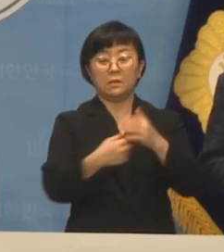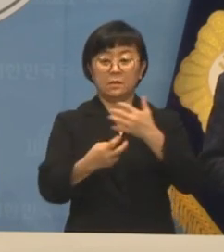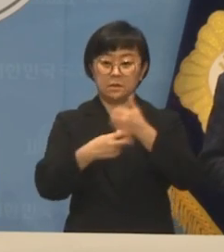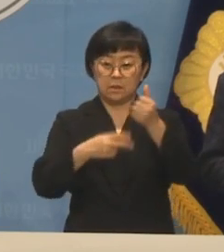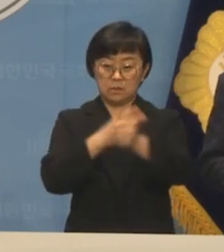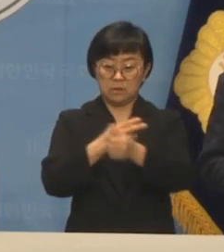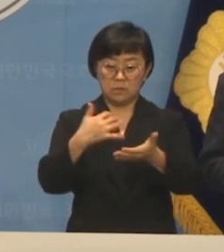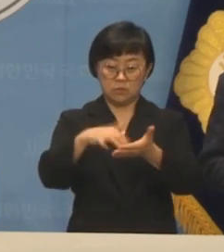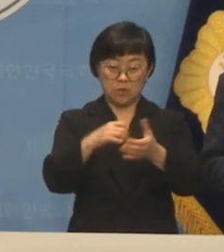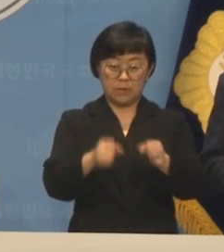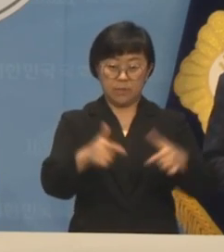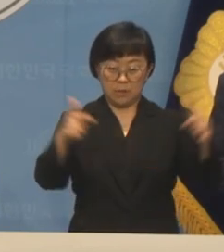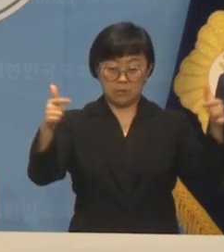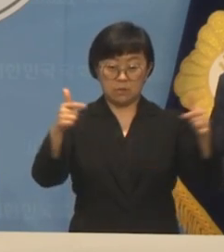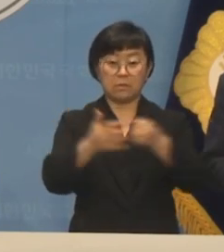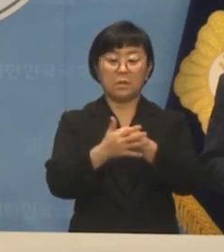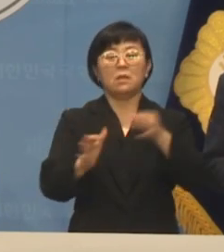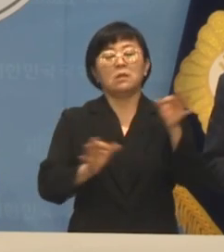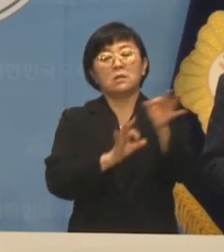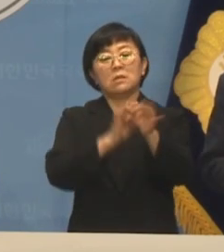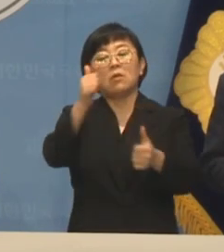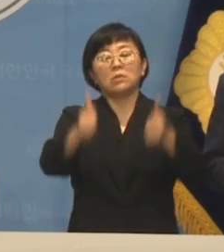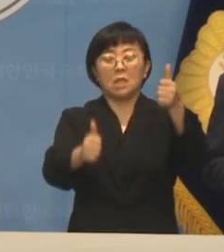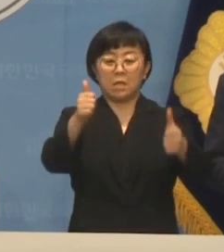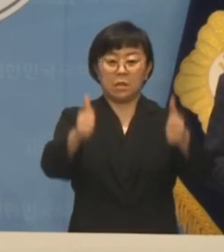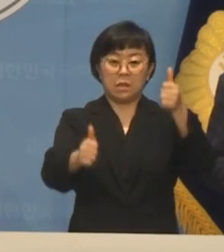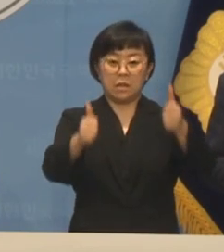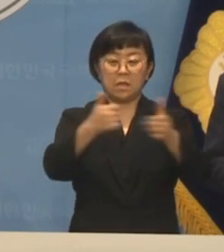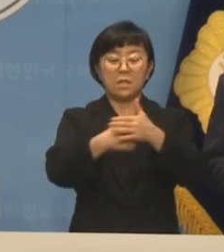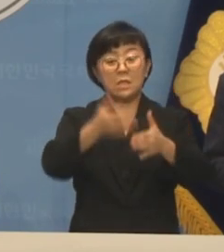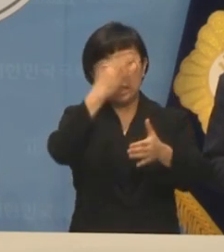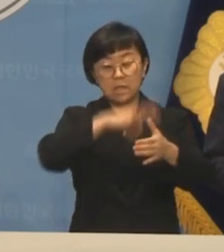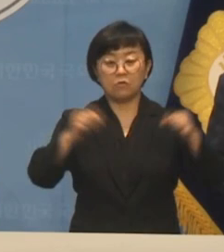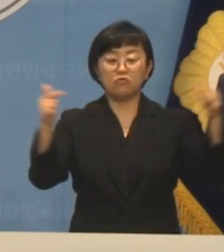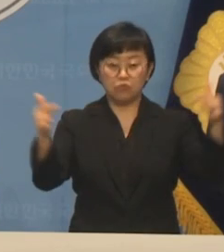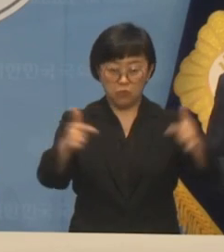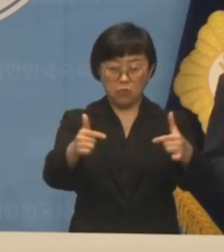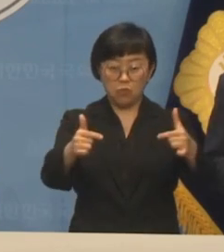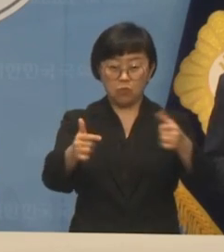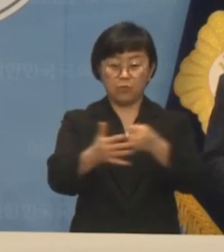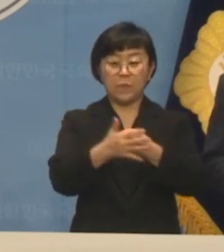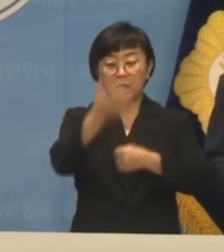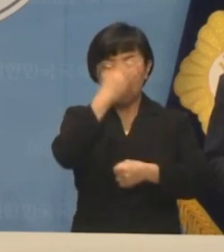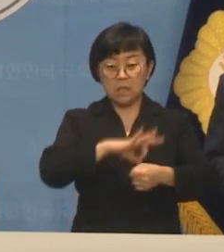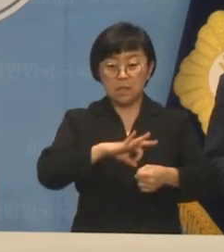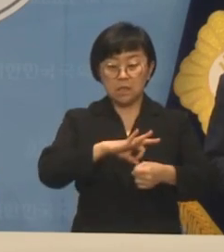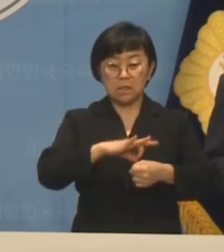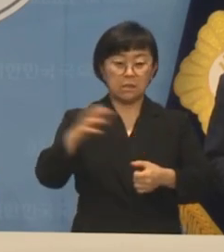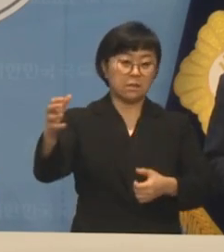인력의 확대는 곧 경쟁이고 이익의 감소이고 이익을